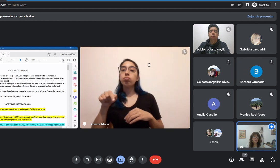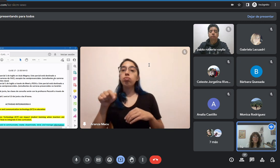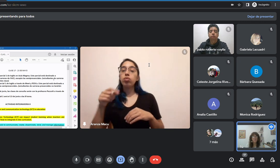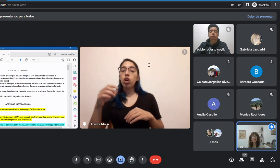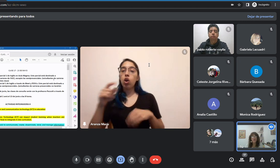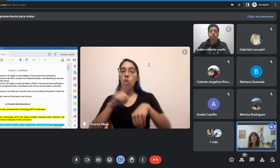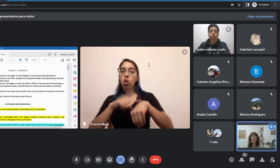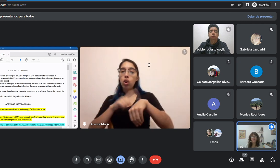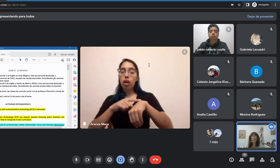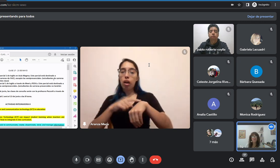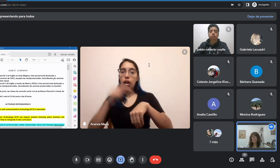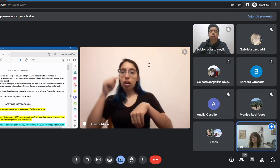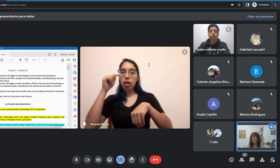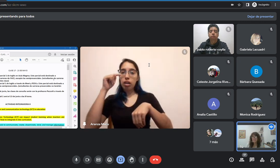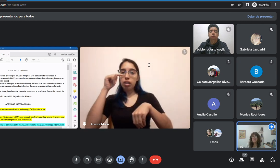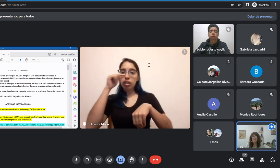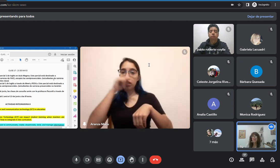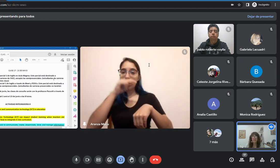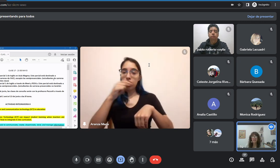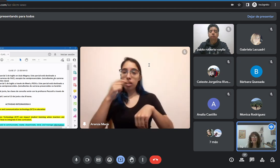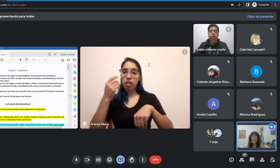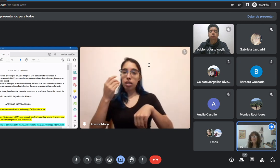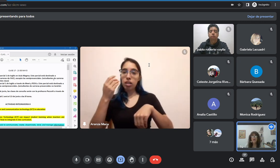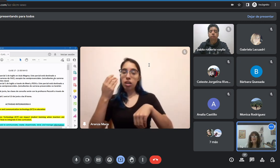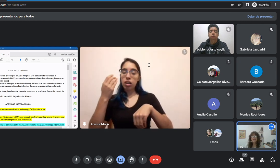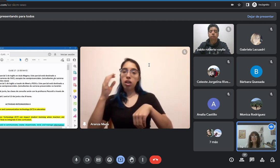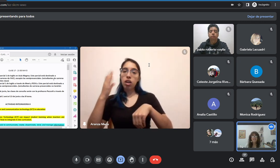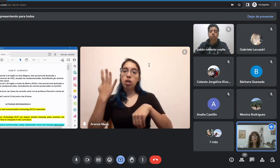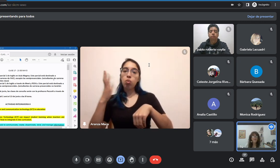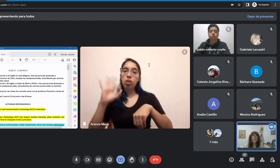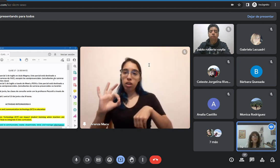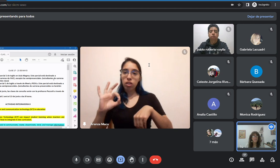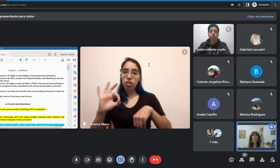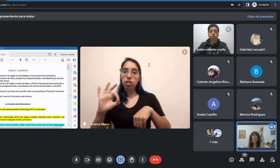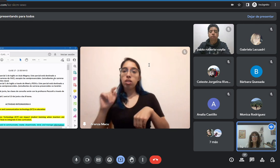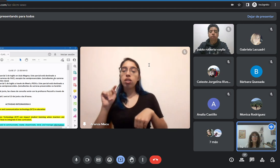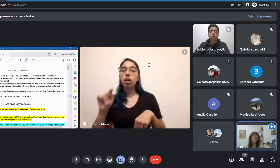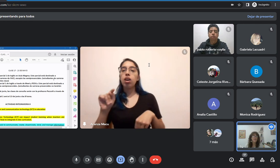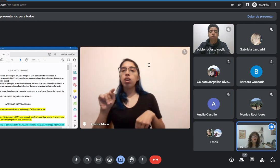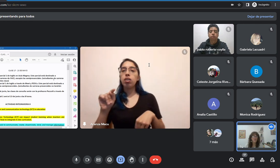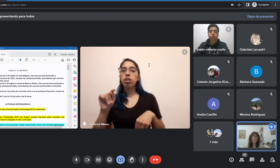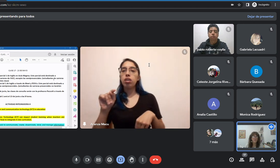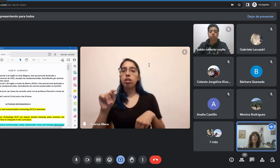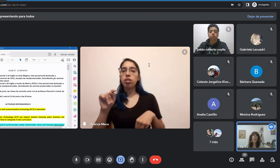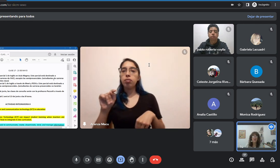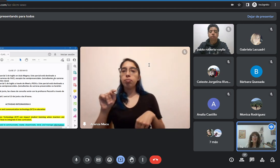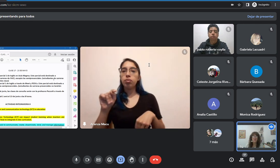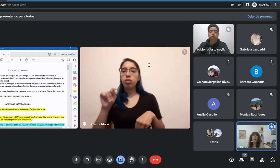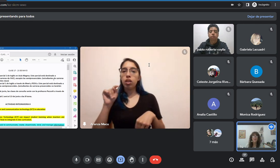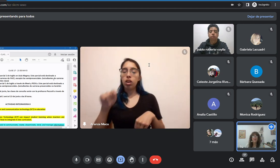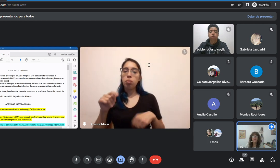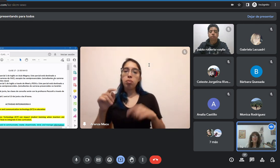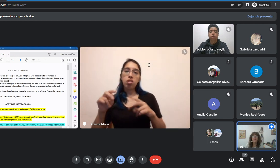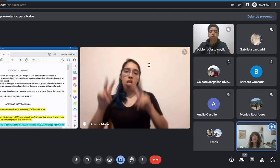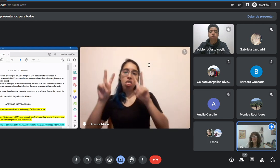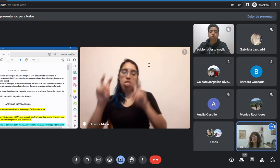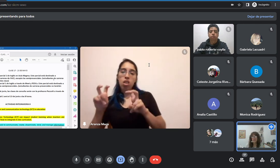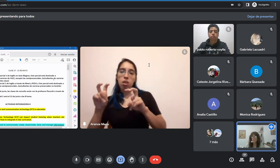estar programado, voy a estar desde 7 y media, de 7:40 por todo el tema de la conectividad, de lo que estuvimos